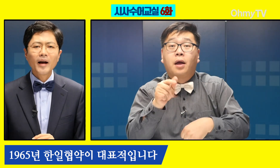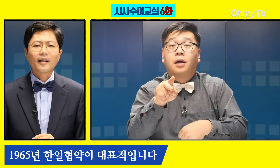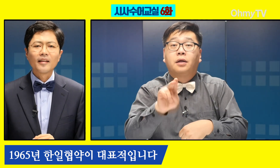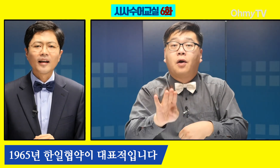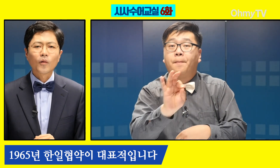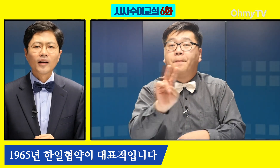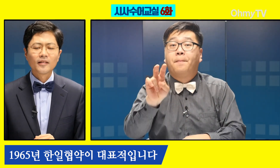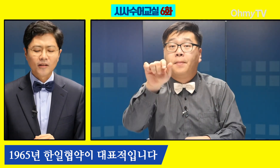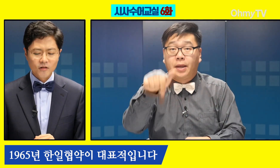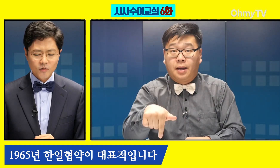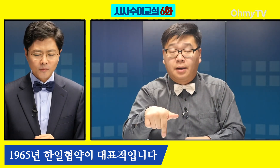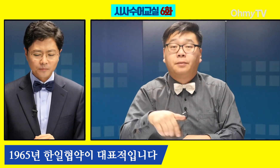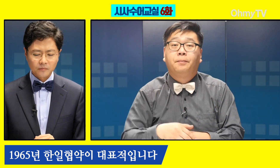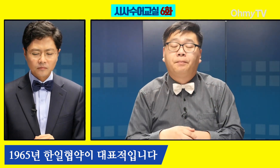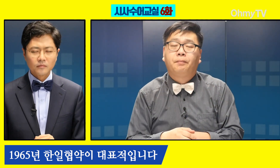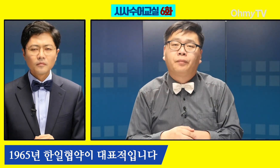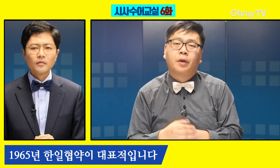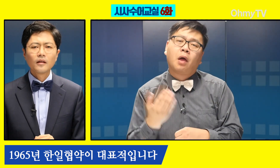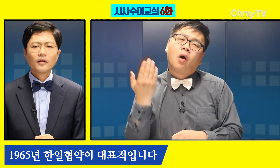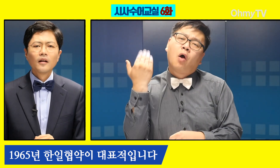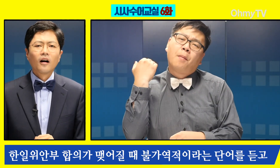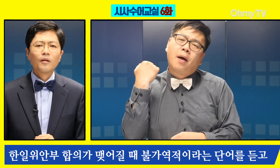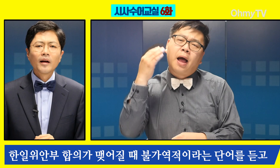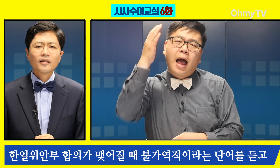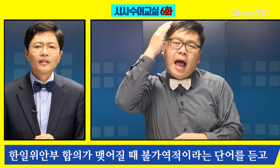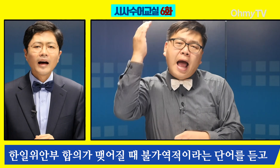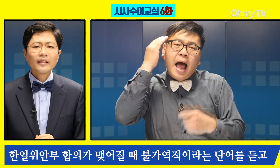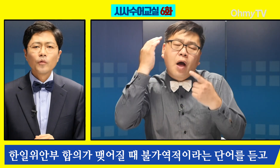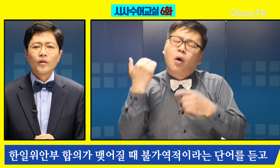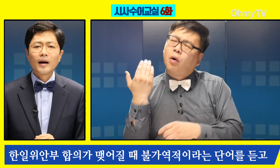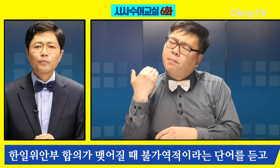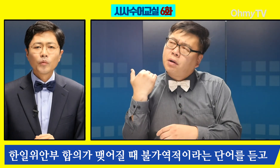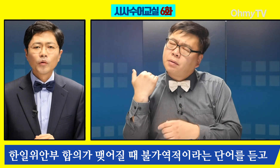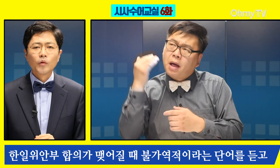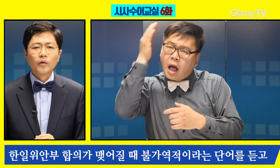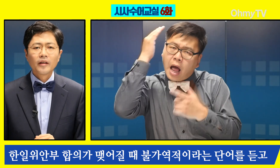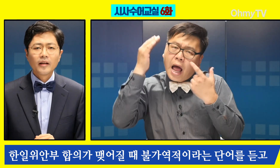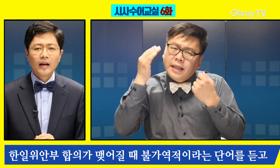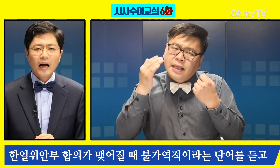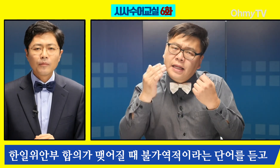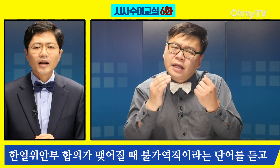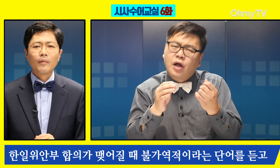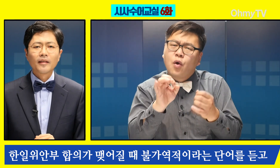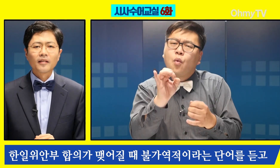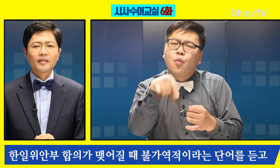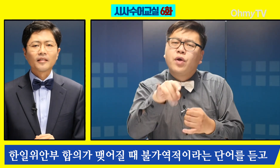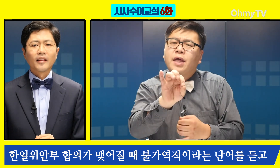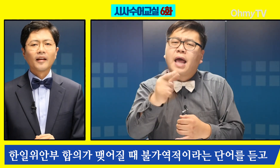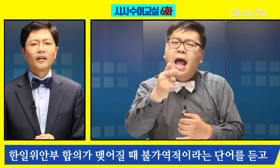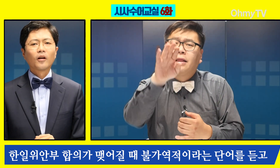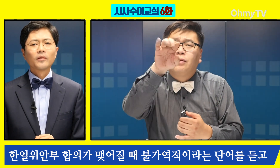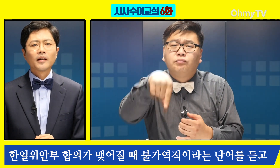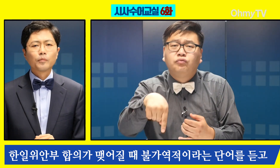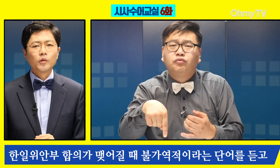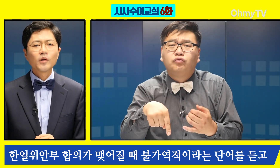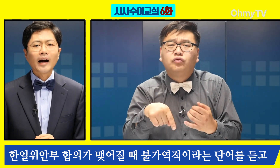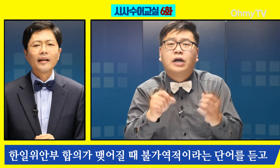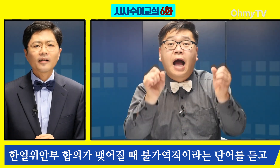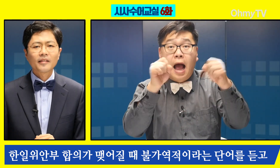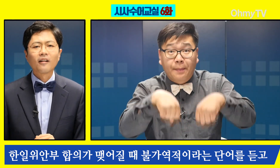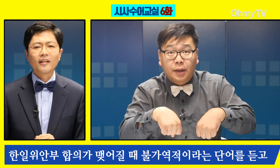한일 협약이라고 하는 것이죠. 얼마 전 한일 위안부 합의가 맺어졌을 때